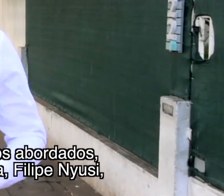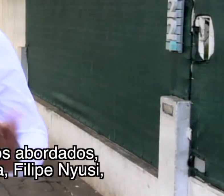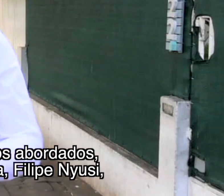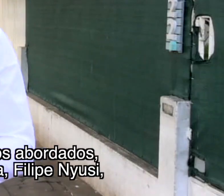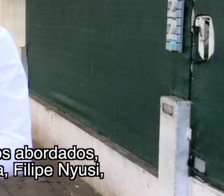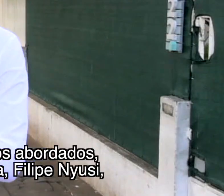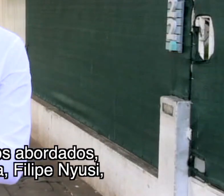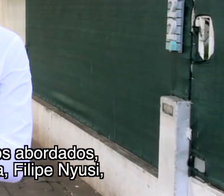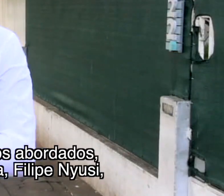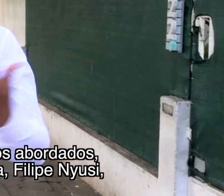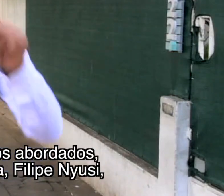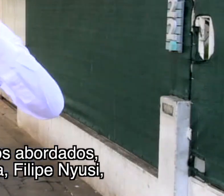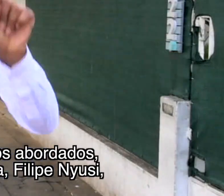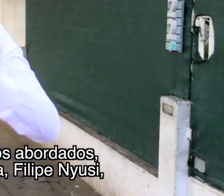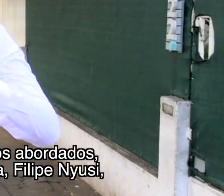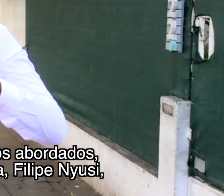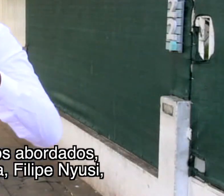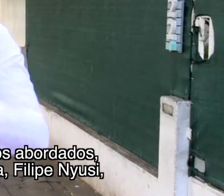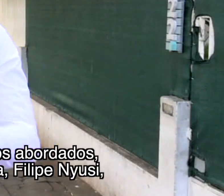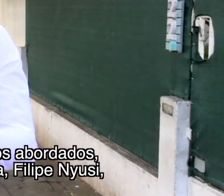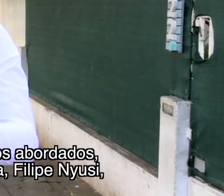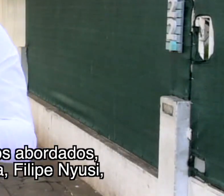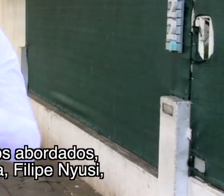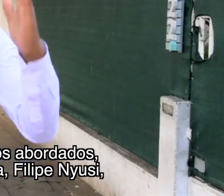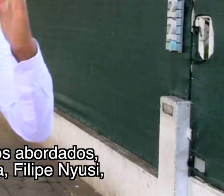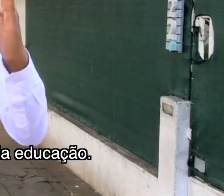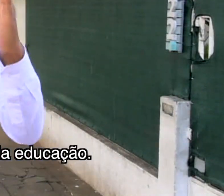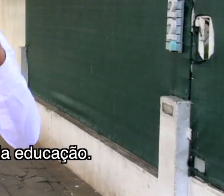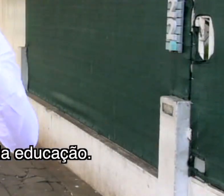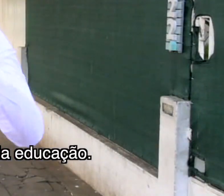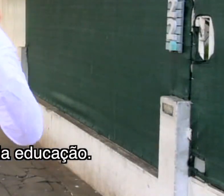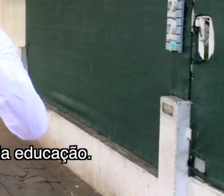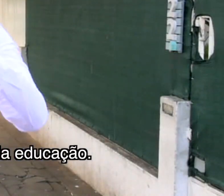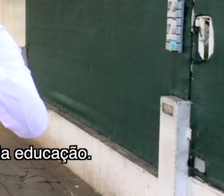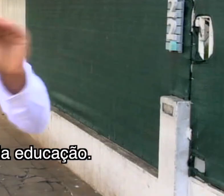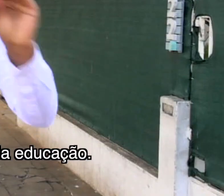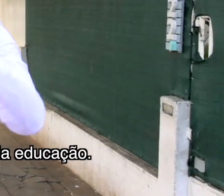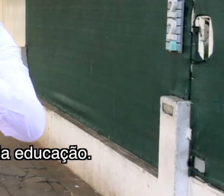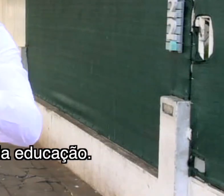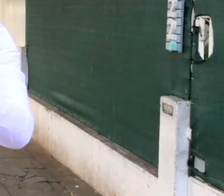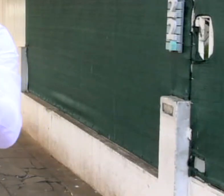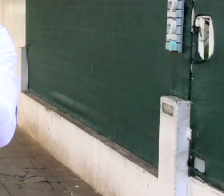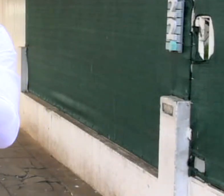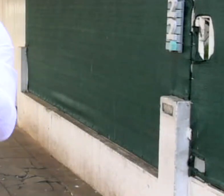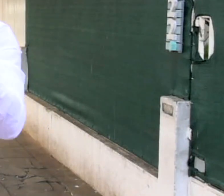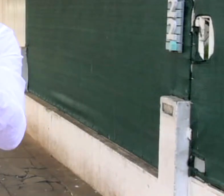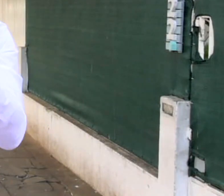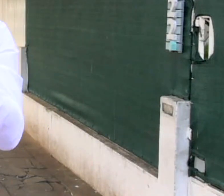Dentre diversos assuntos abordados, o Presidente da República, Filipe Nyusi, destacou os 4 pilares da educação.